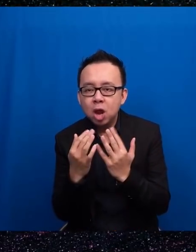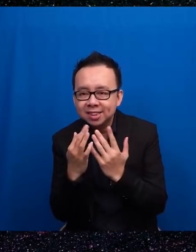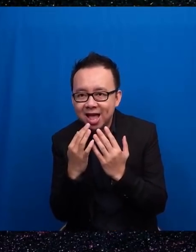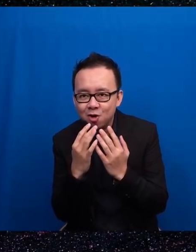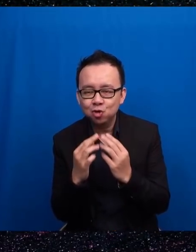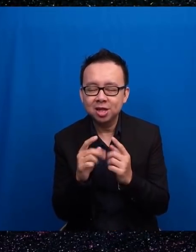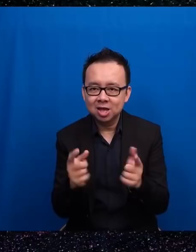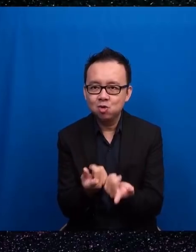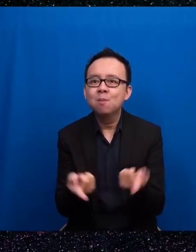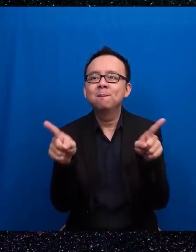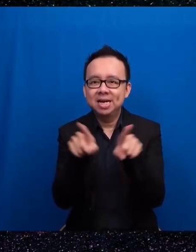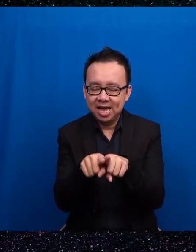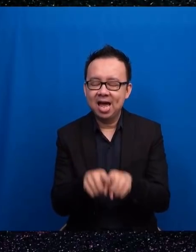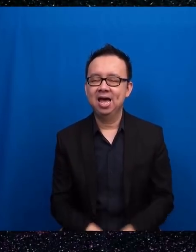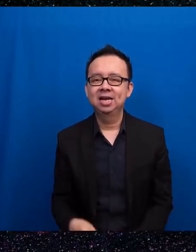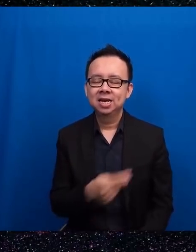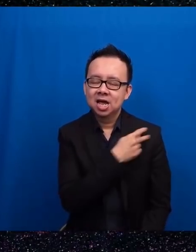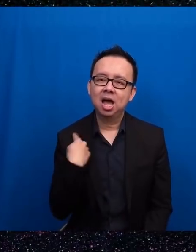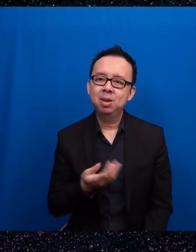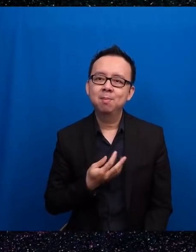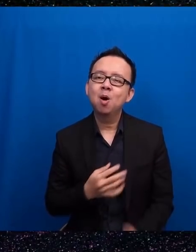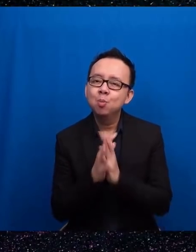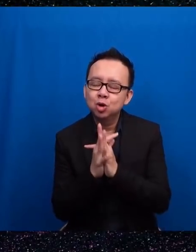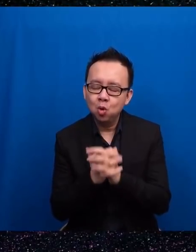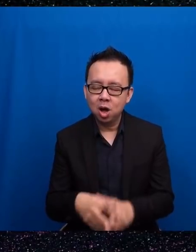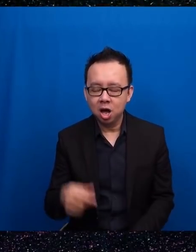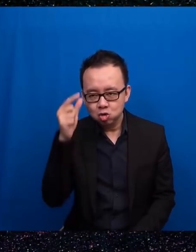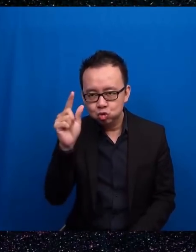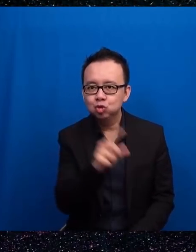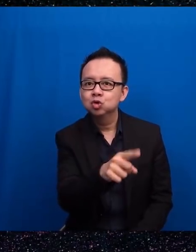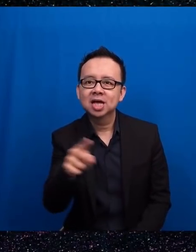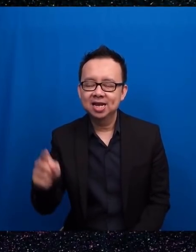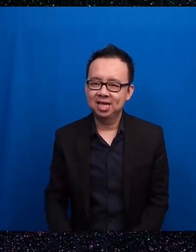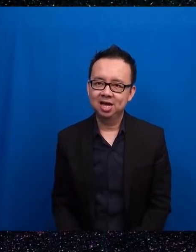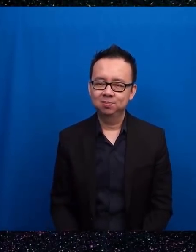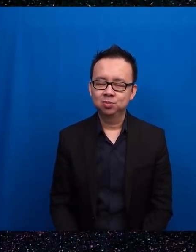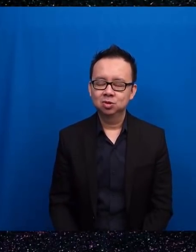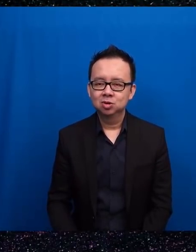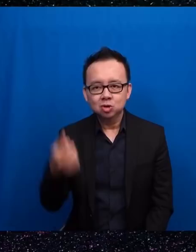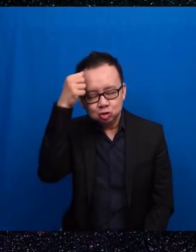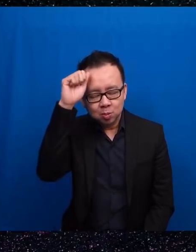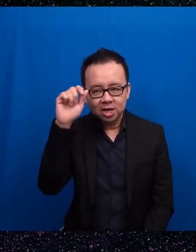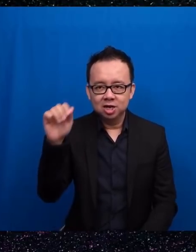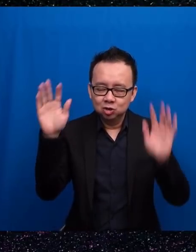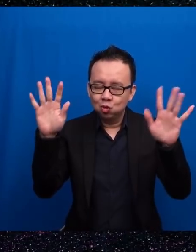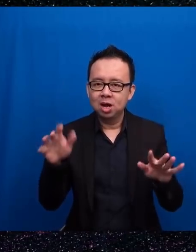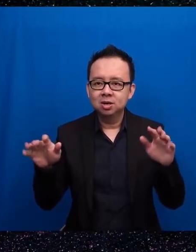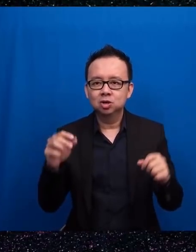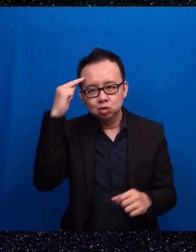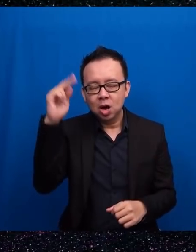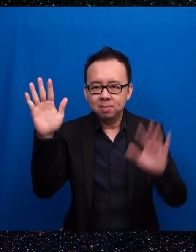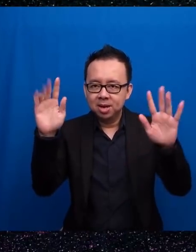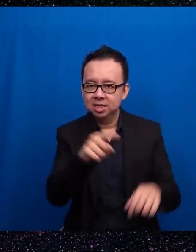ulang tahun pernikahan. Kami ingin berdoa bagi saudara sekalian supaya Tuhan memberkati saudara. Mari kita berdoa